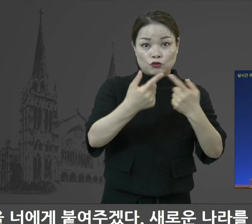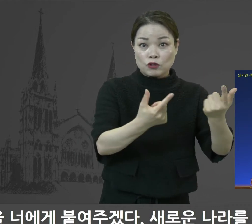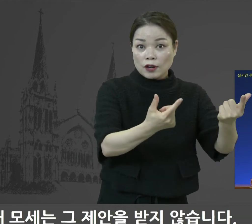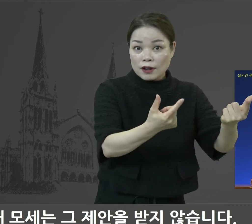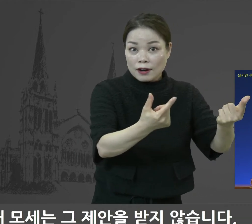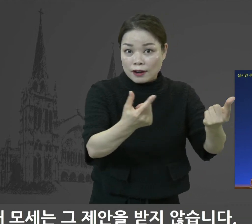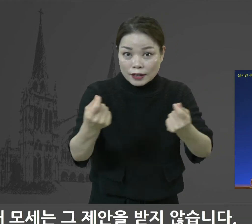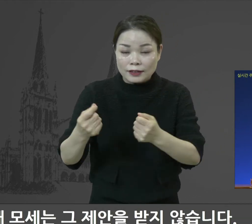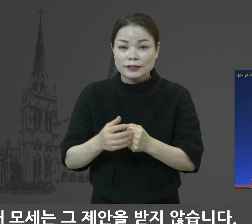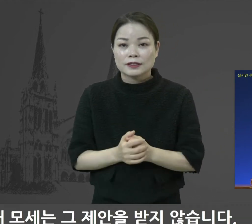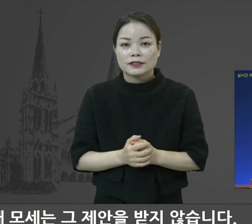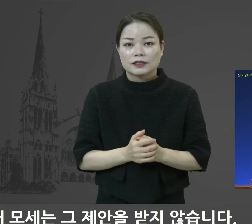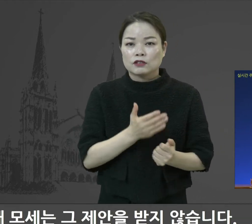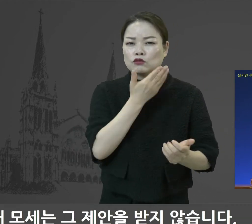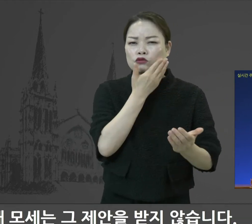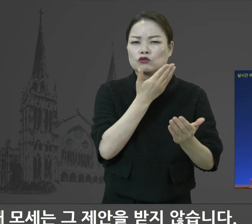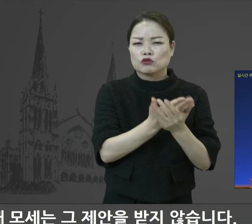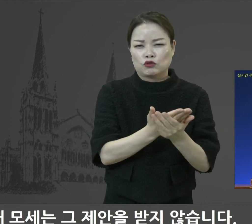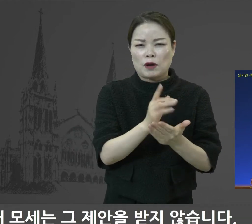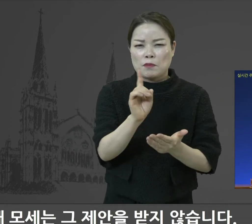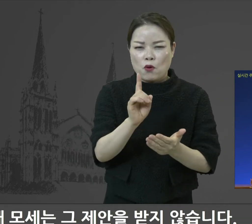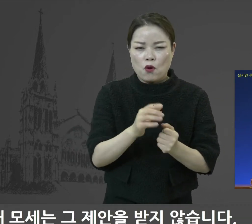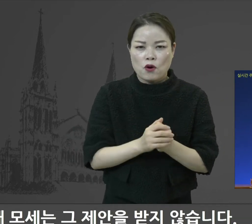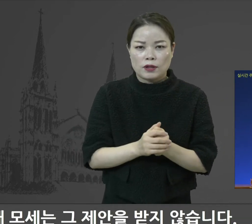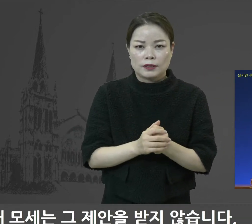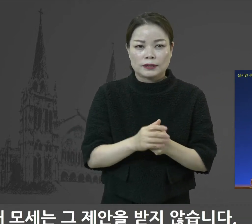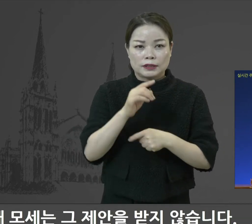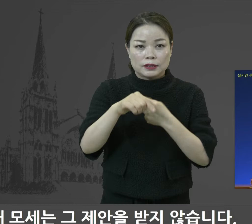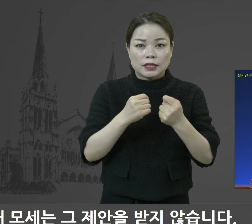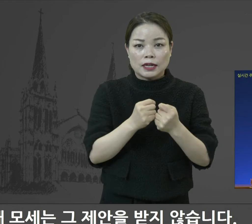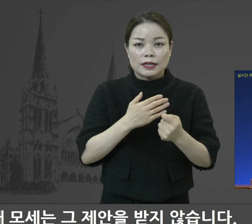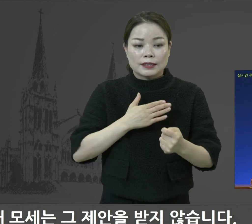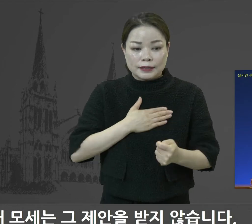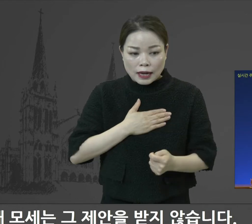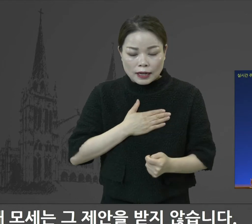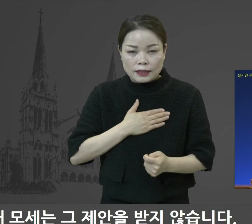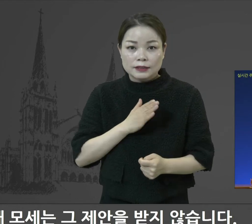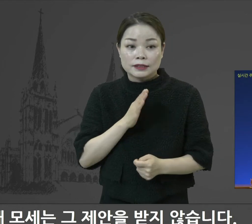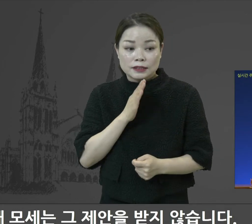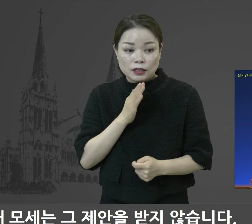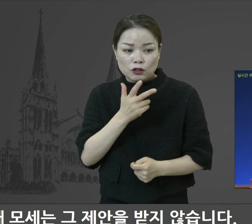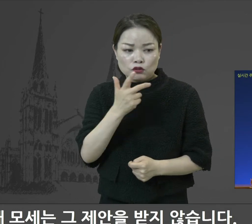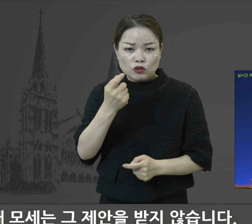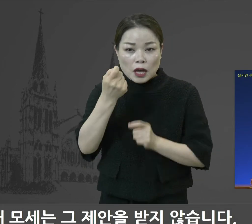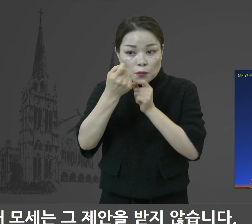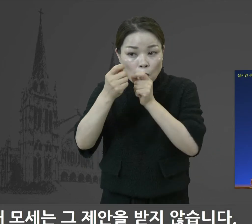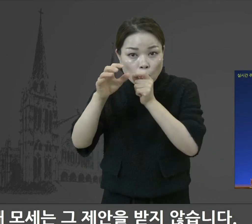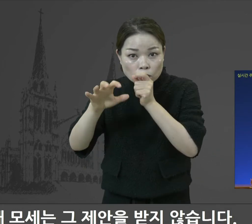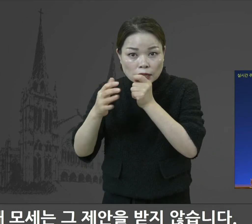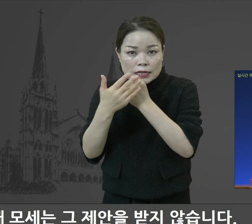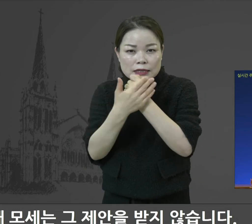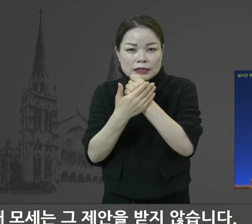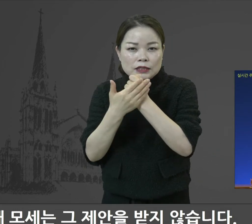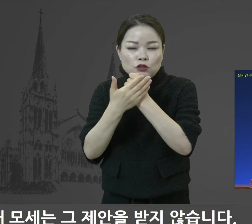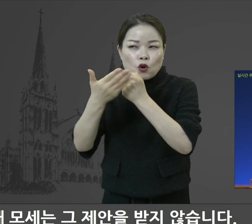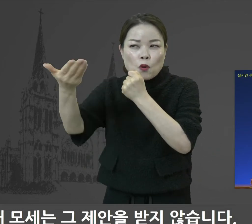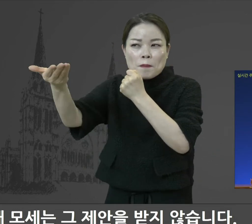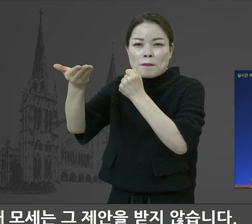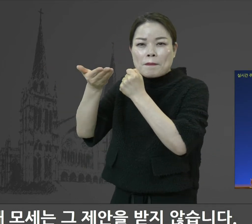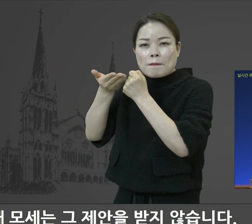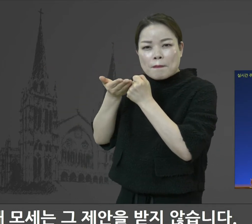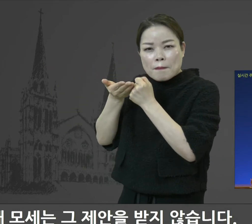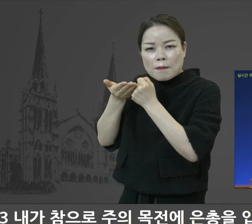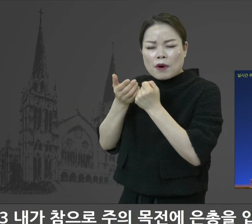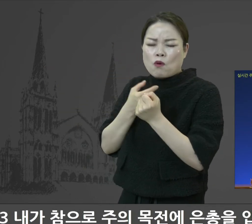읽으시는데 이 포인트는 맨 끝에 있습니다. 읽으십시다. 내가 참으로 주의 목전에 은총을